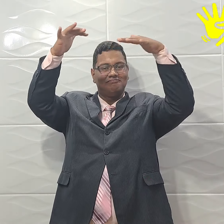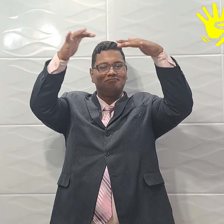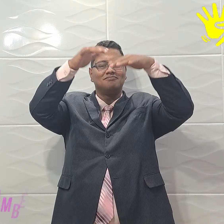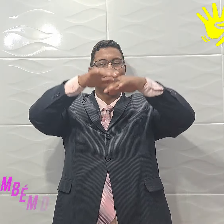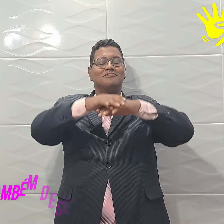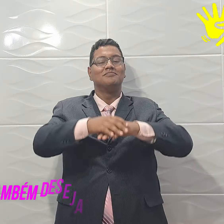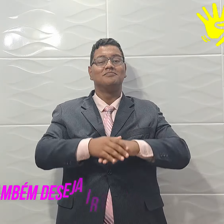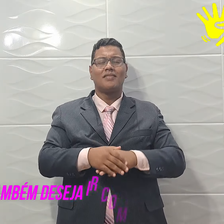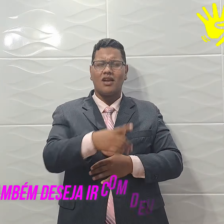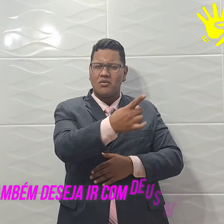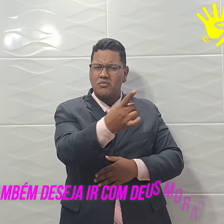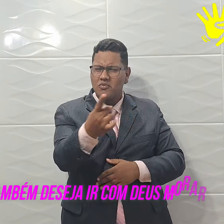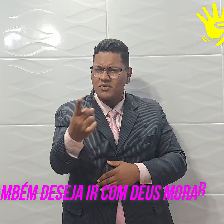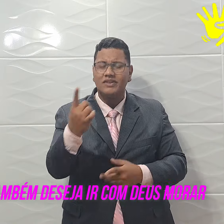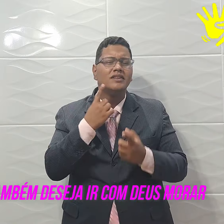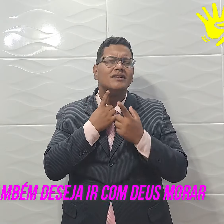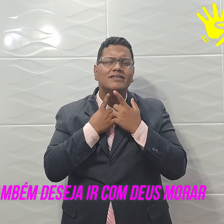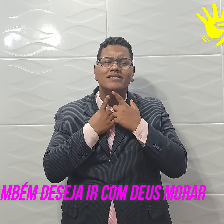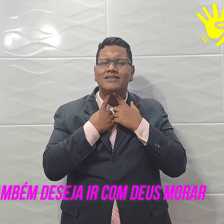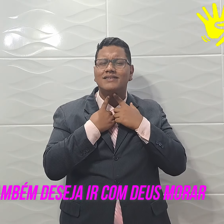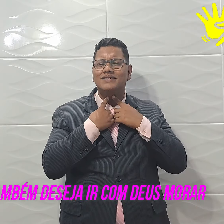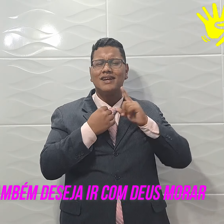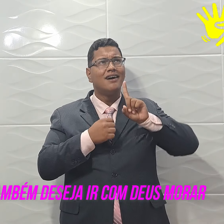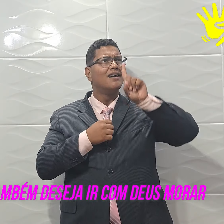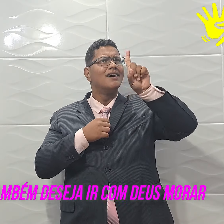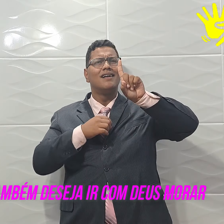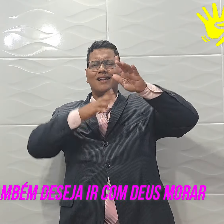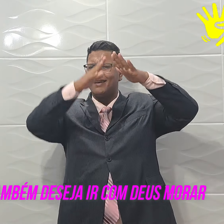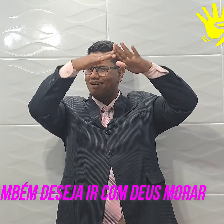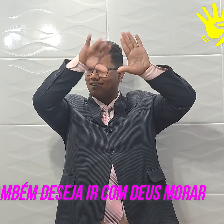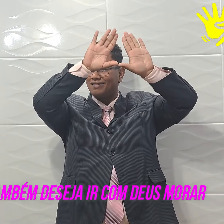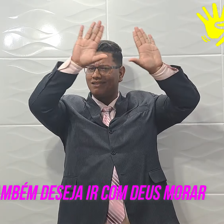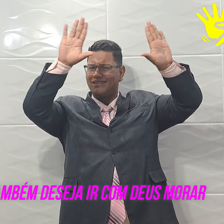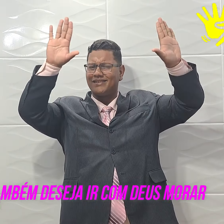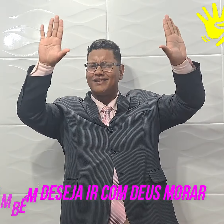Quem também deseja ir com Deus